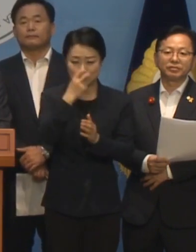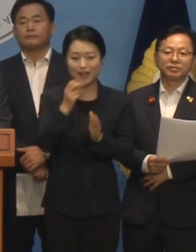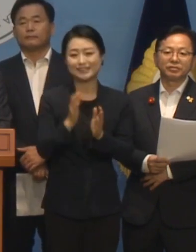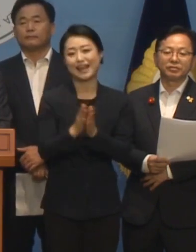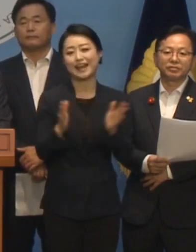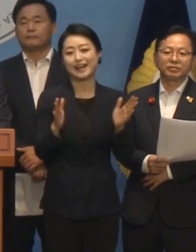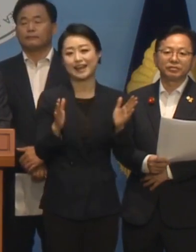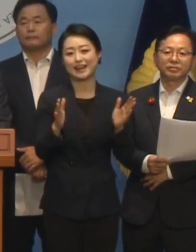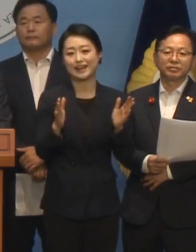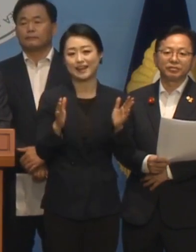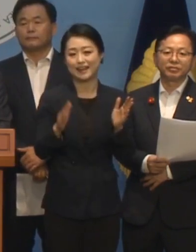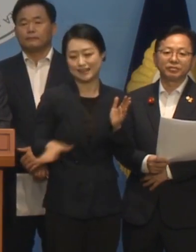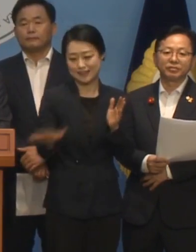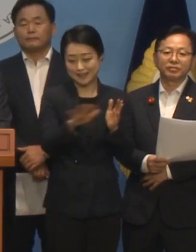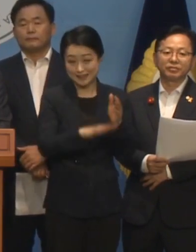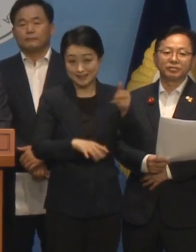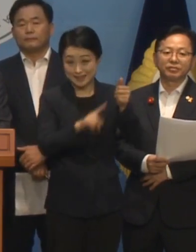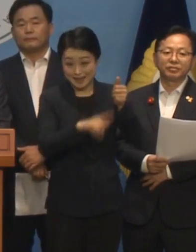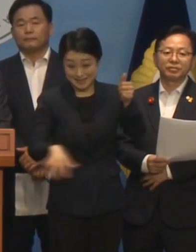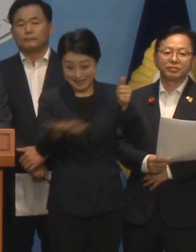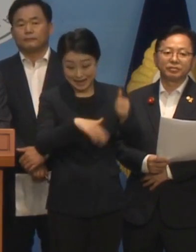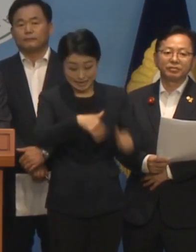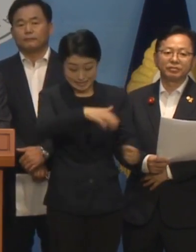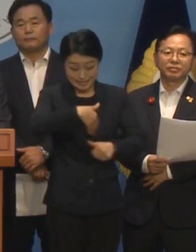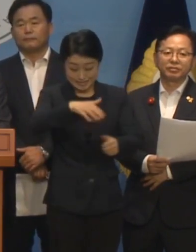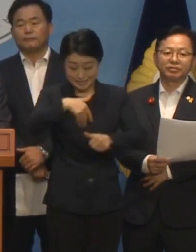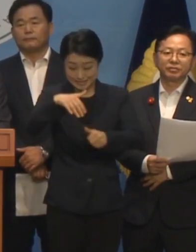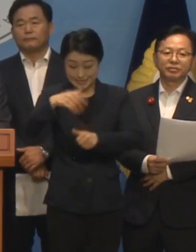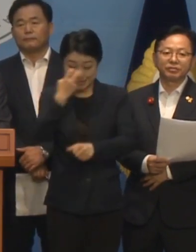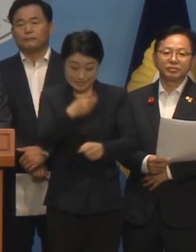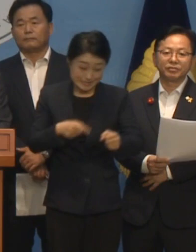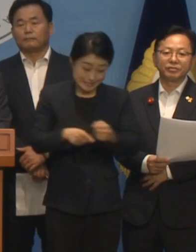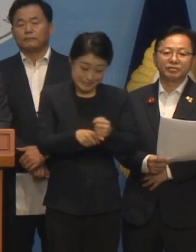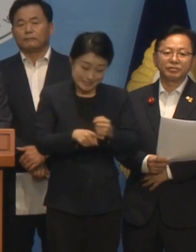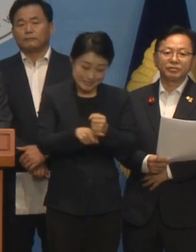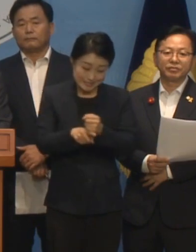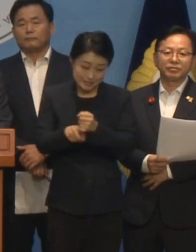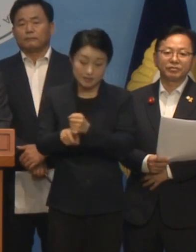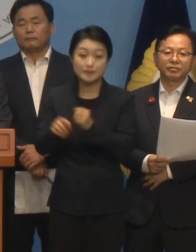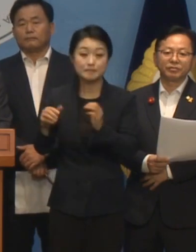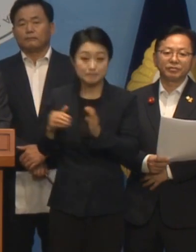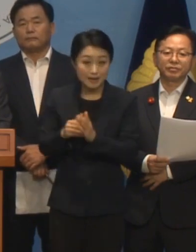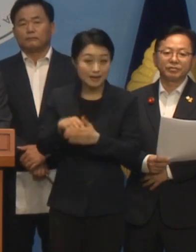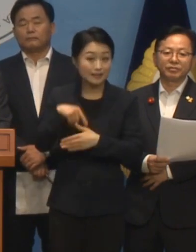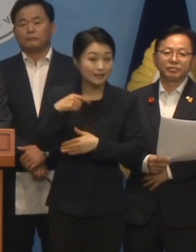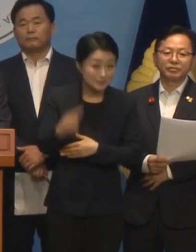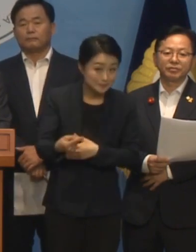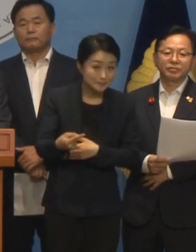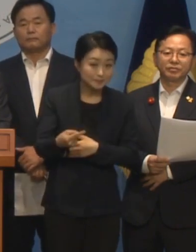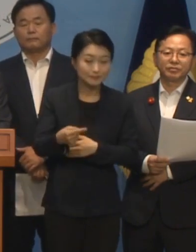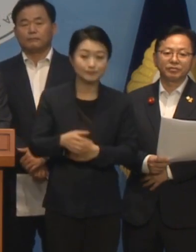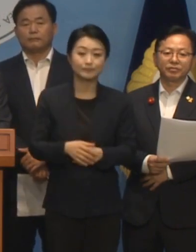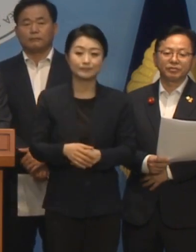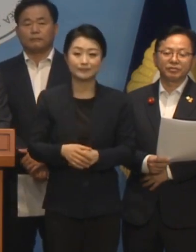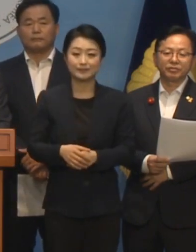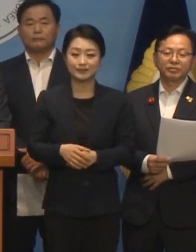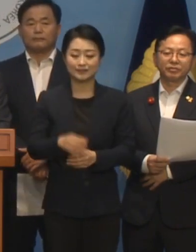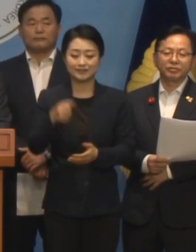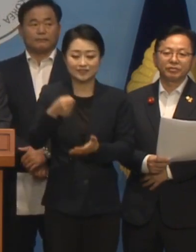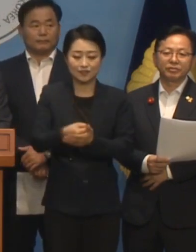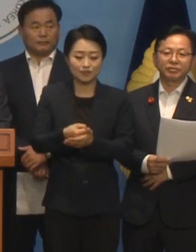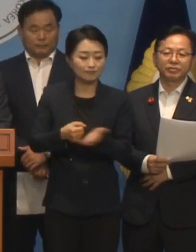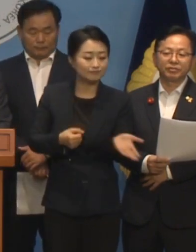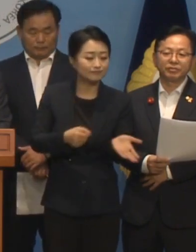시작하고 주변인들을 소환해 탈탈 털며 괴롭힙니다. 그런 다음에 정해둔 답을